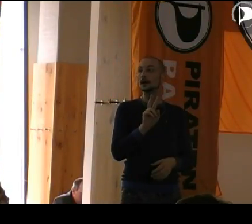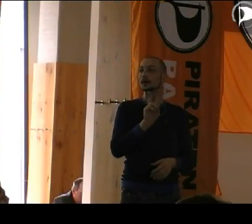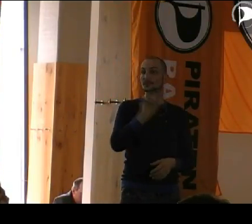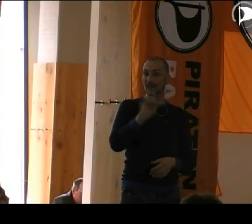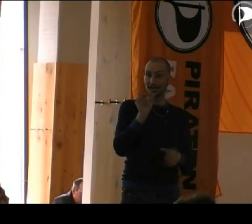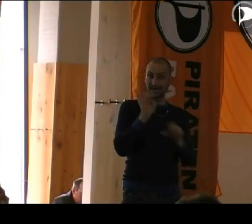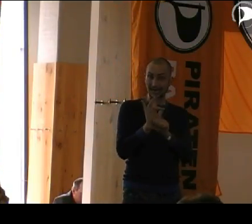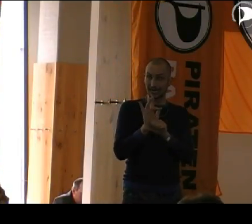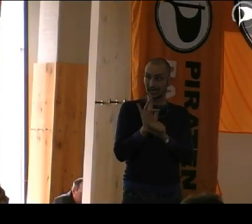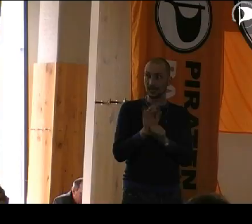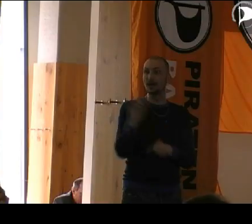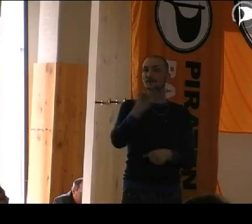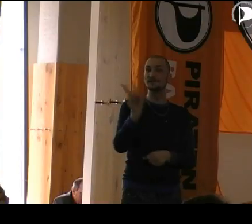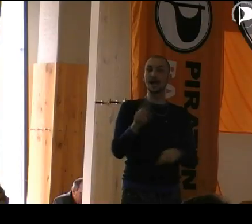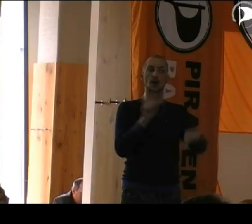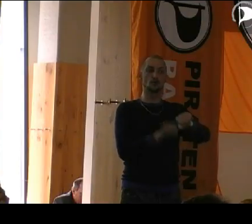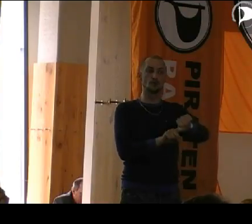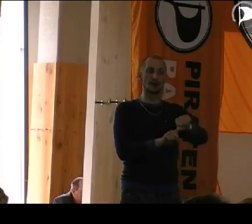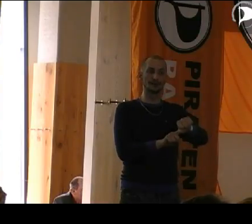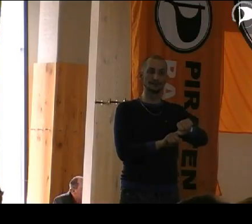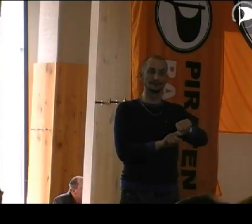wehren euch haben die uhr